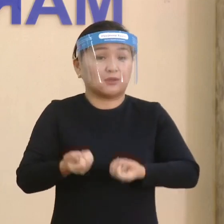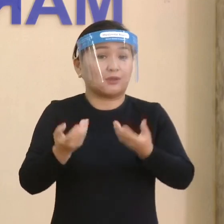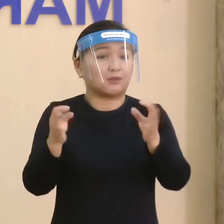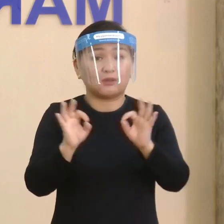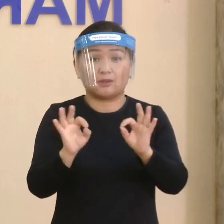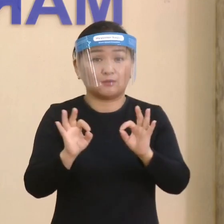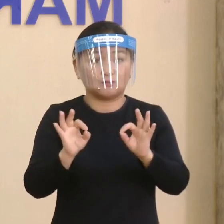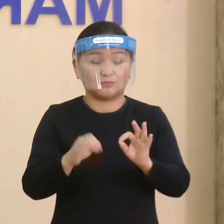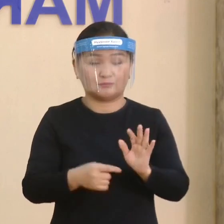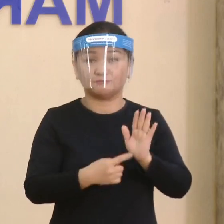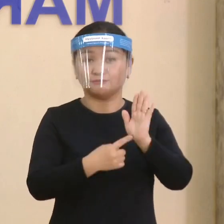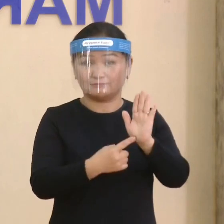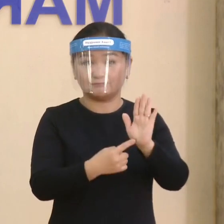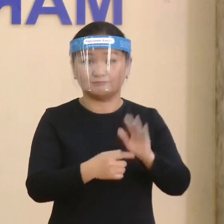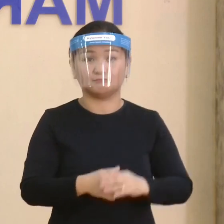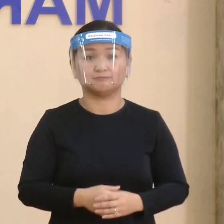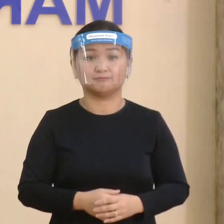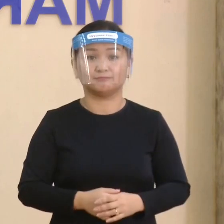гэсэн үг тийм.